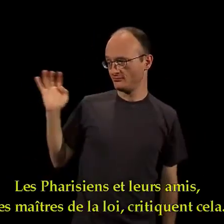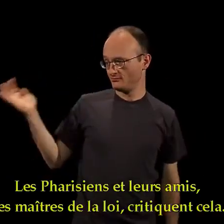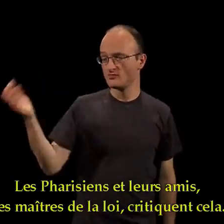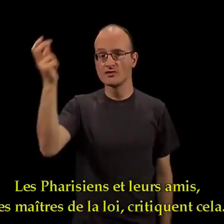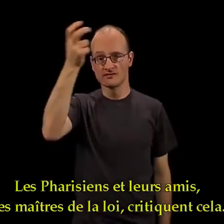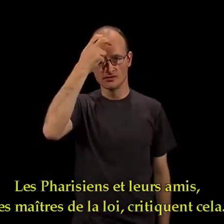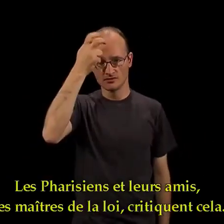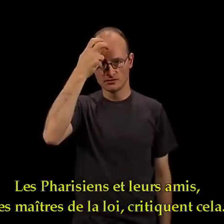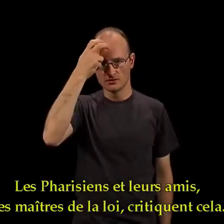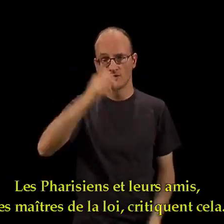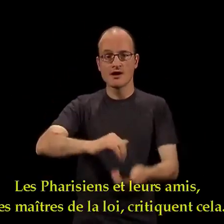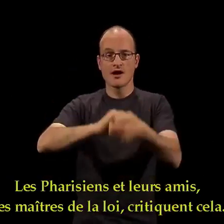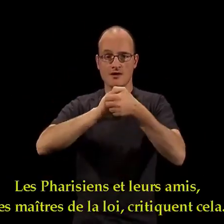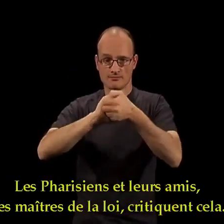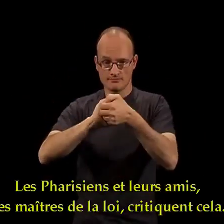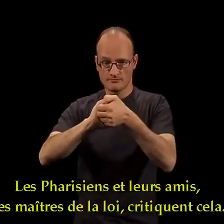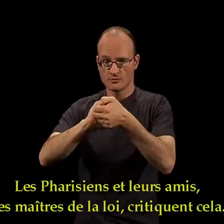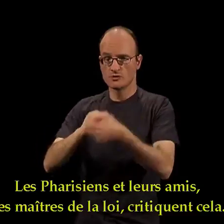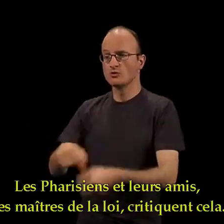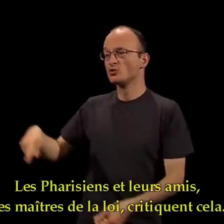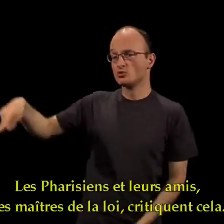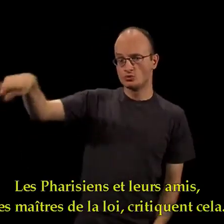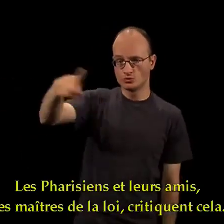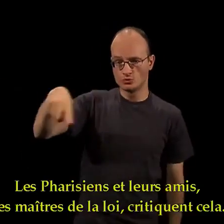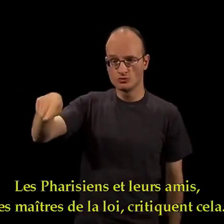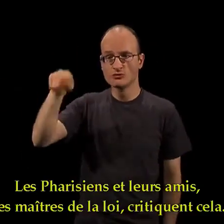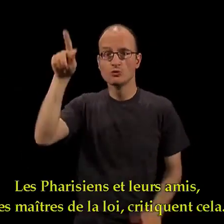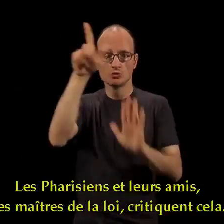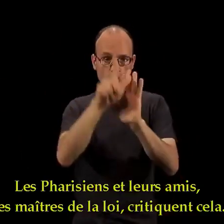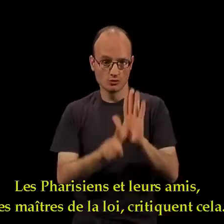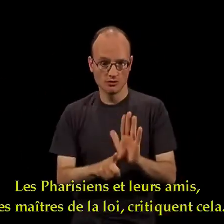Les pharisiens et leurs amis, des maîtres de la loi, critiquent cela.